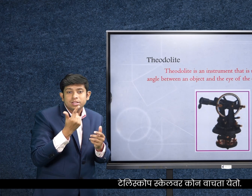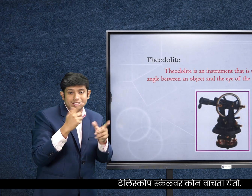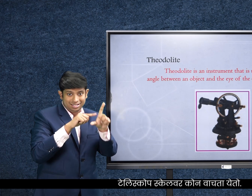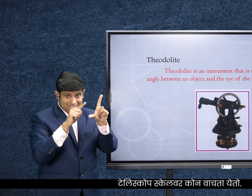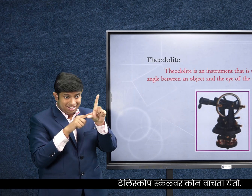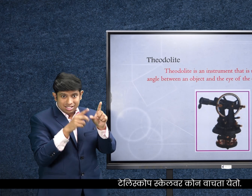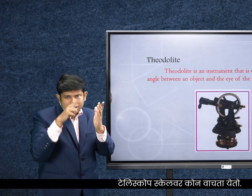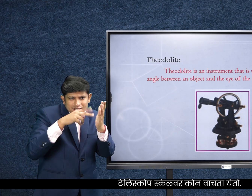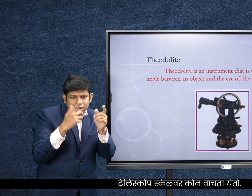स्केलवर कोन वापरला जातो.